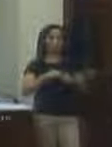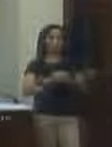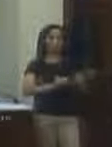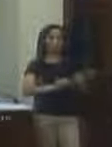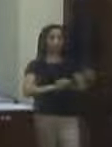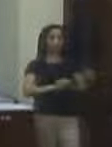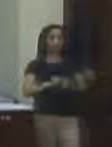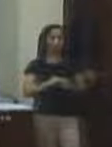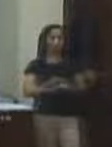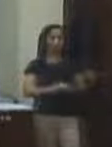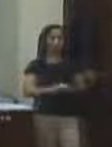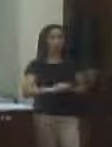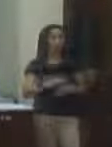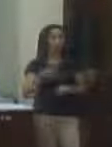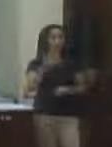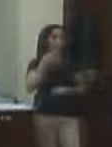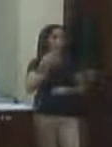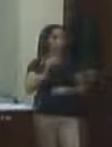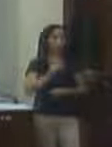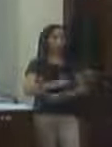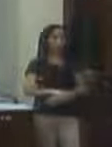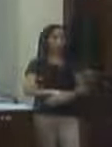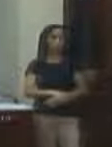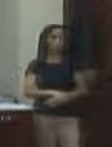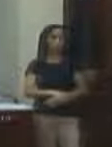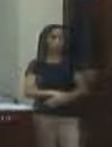um comentário, né? Ô, Glória.